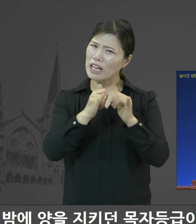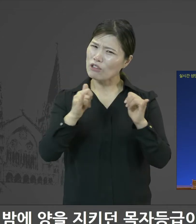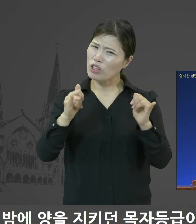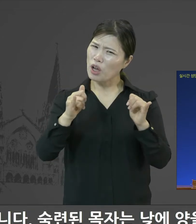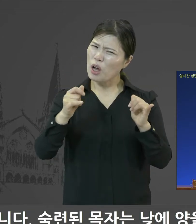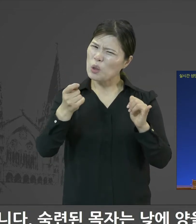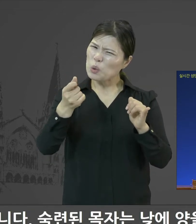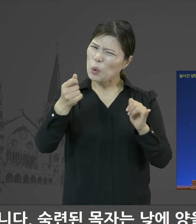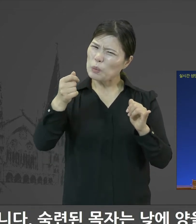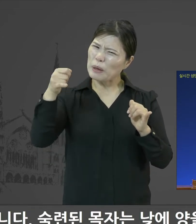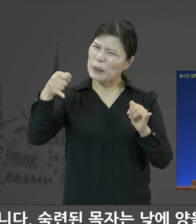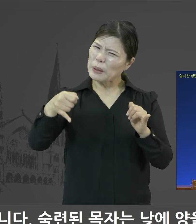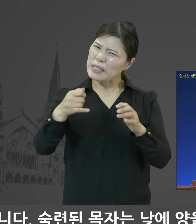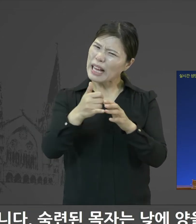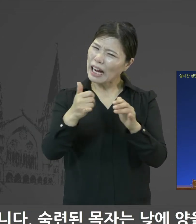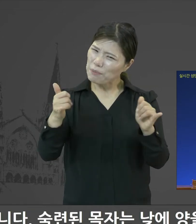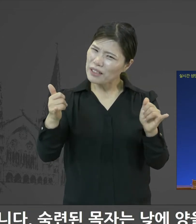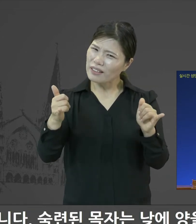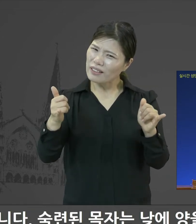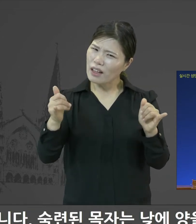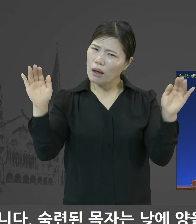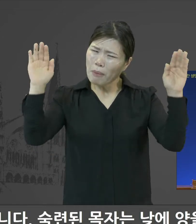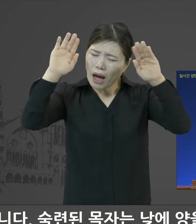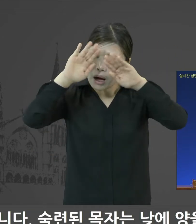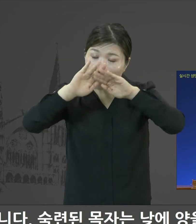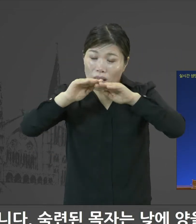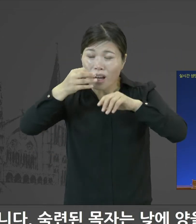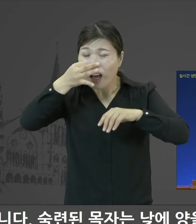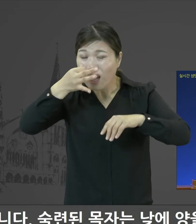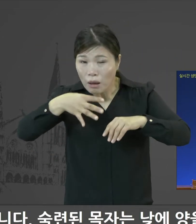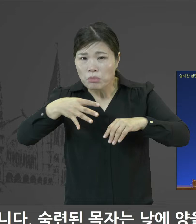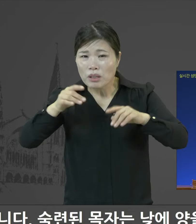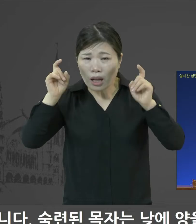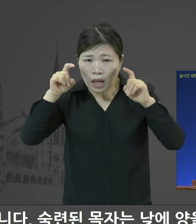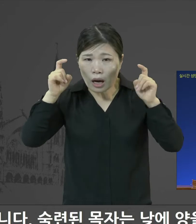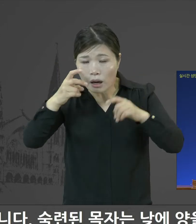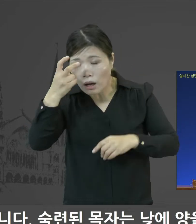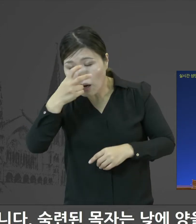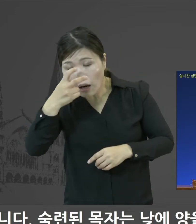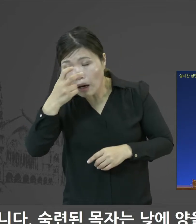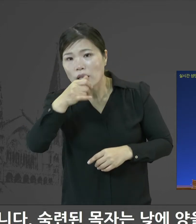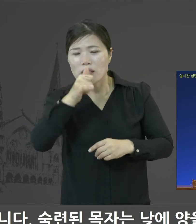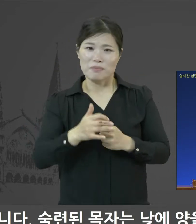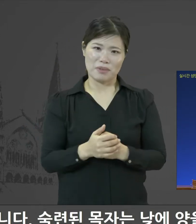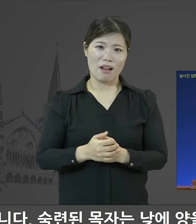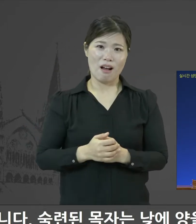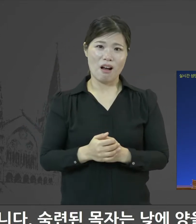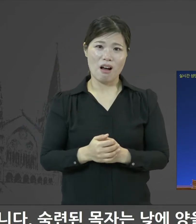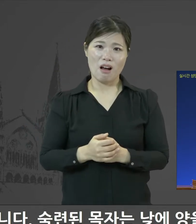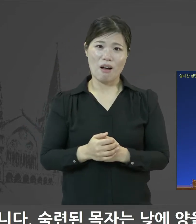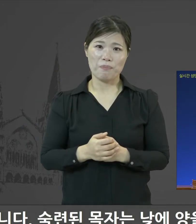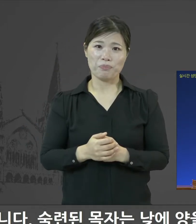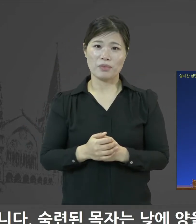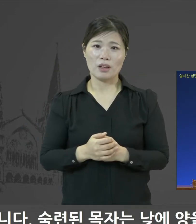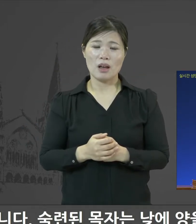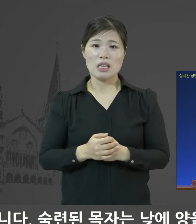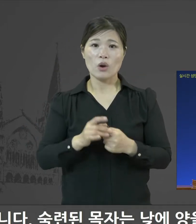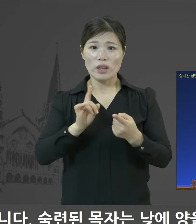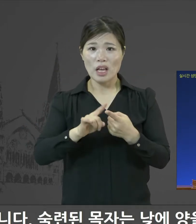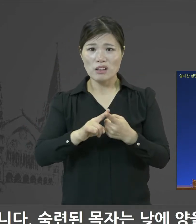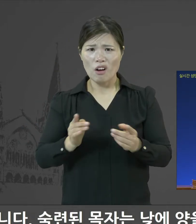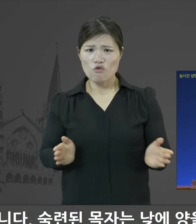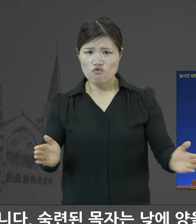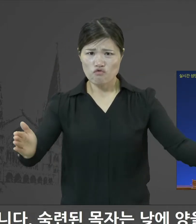목자들은 밤에 양들을 지키는 거죠. 밤에 양을 지켰다는 얘기는 우리가 제대로 만들어진 양